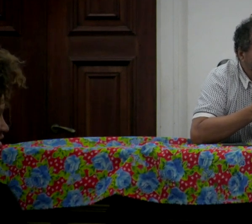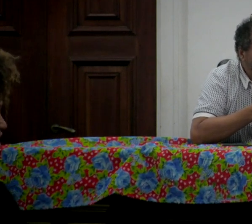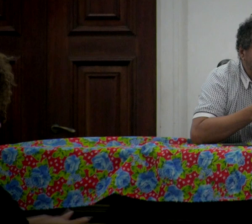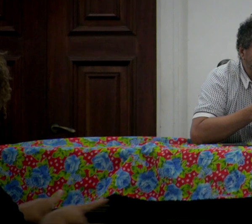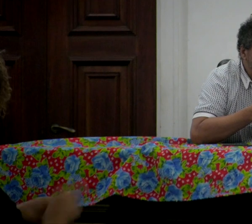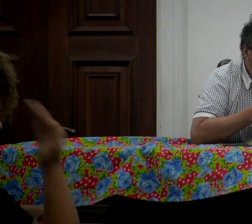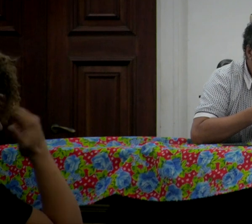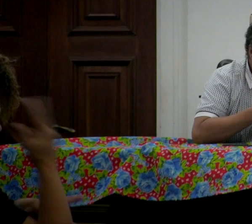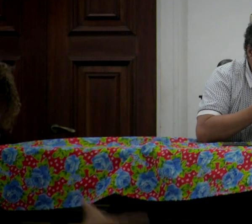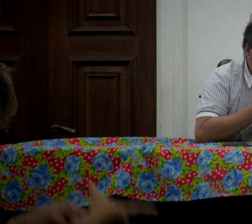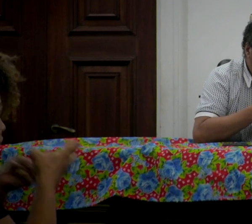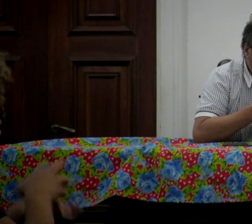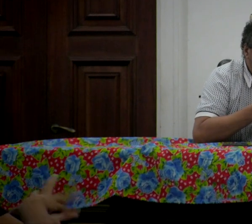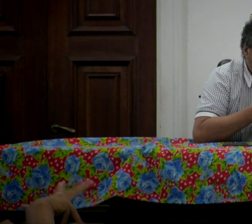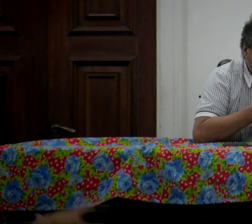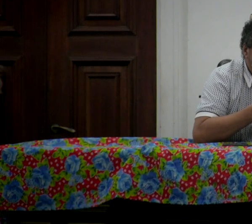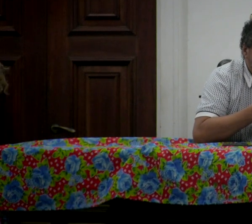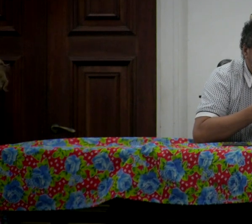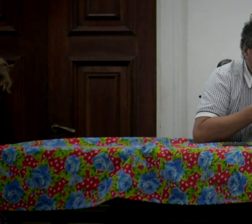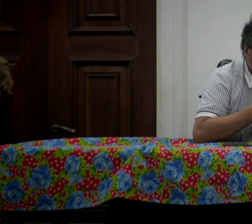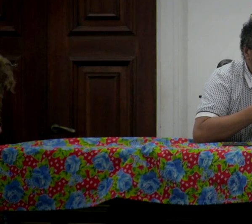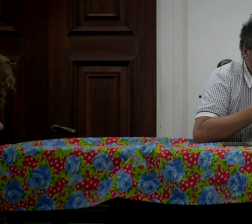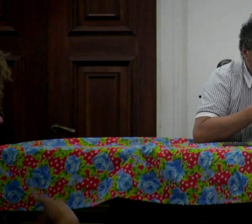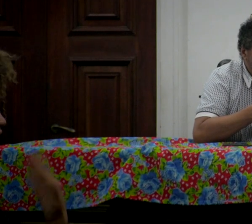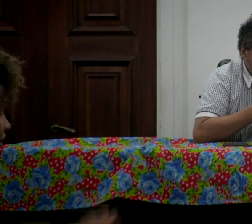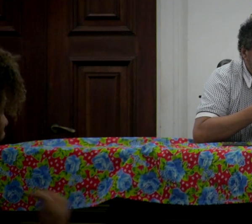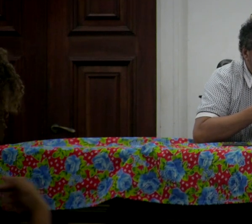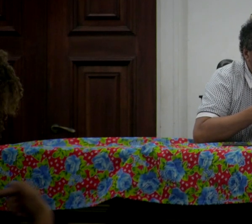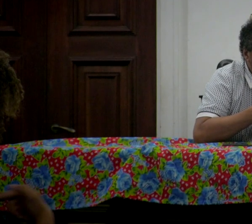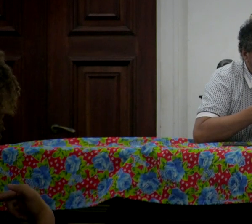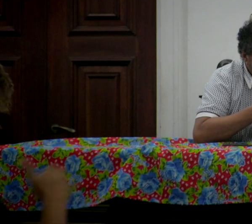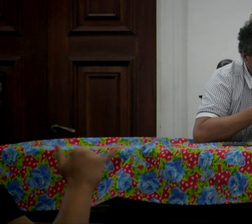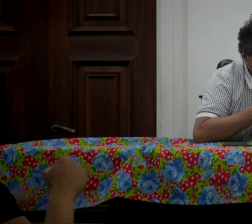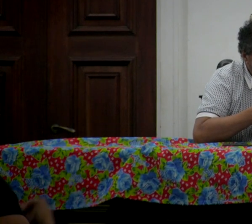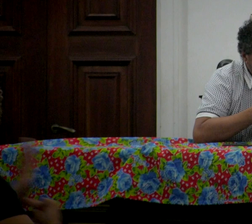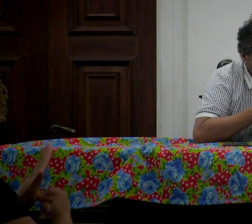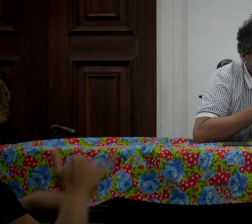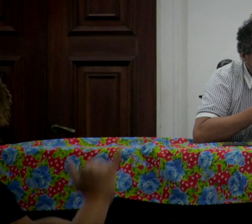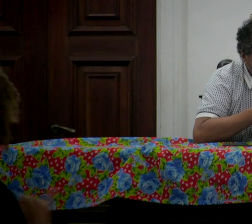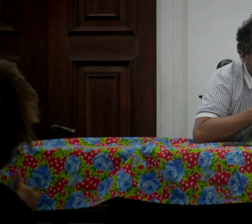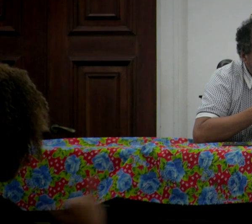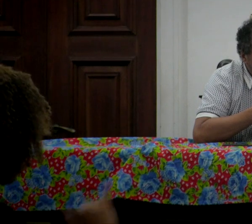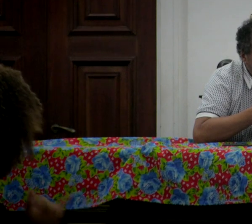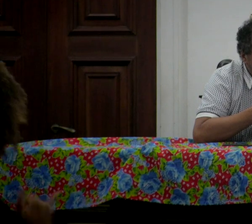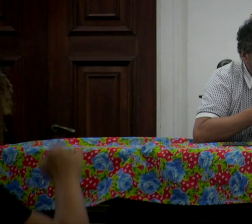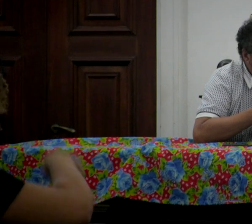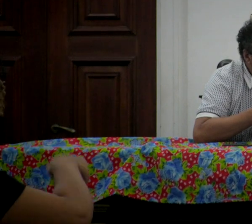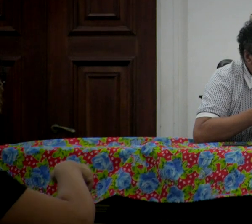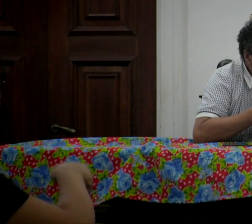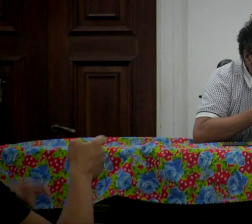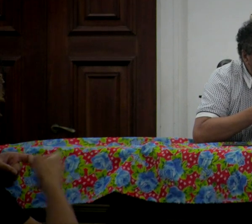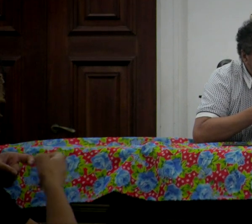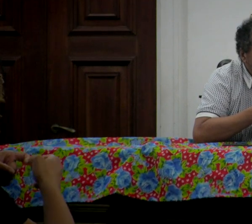yo traigo a colación las estrategias de un bioeticista brasileño que se llama Volney